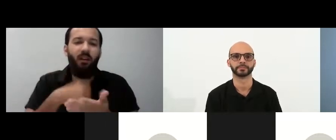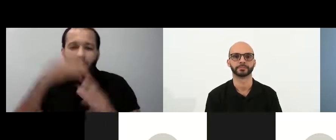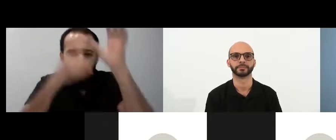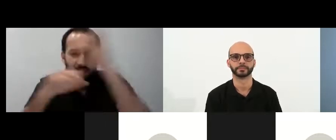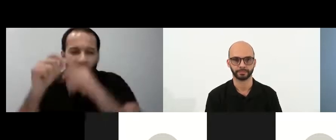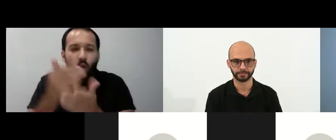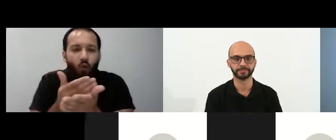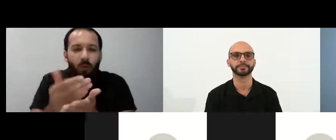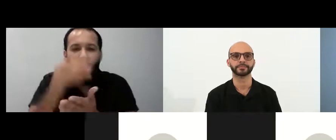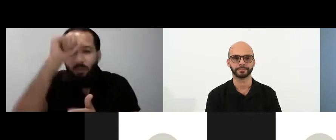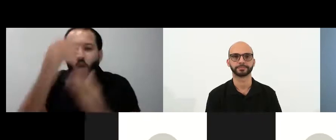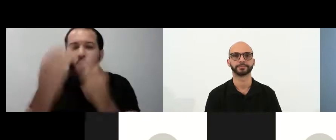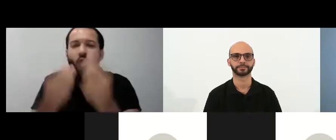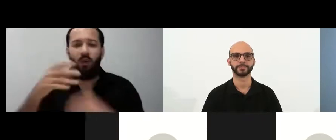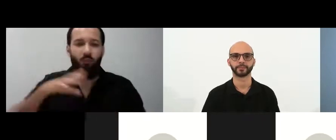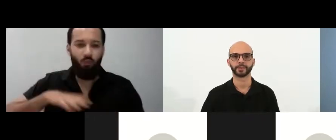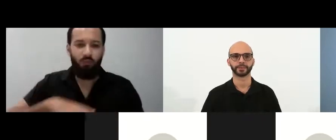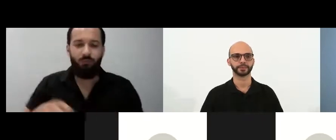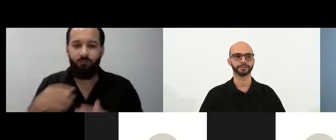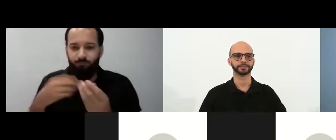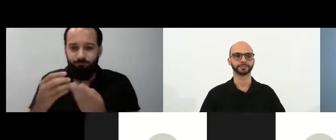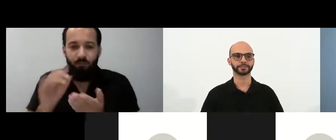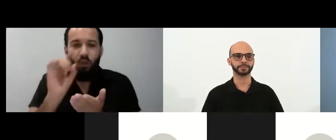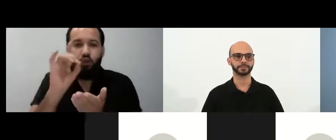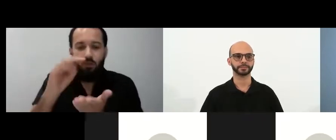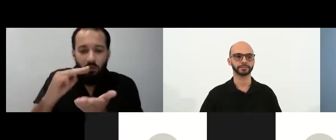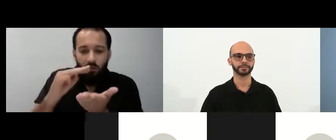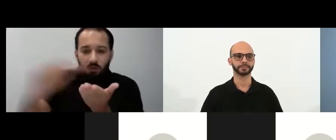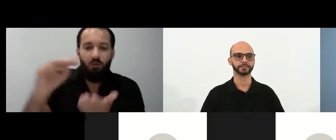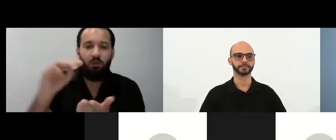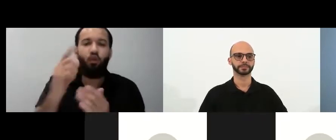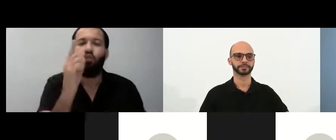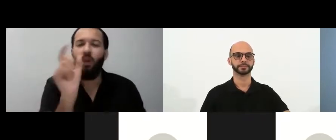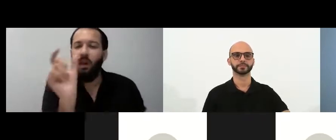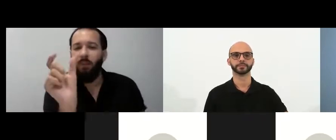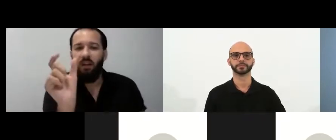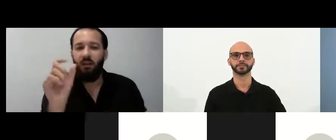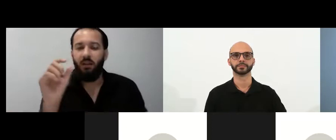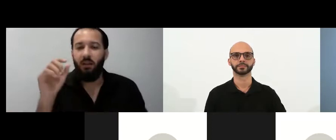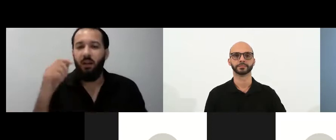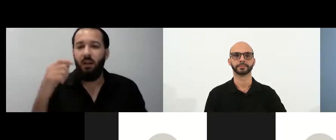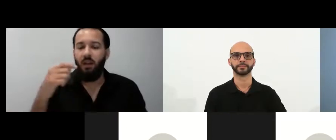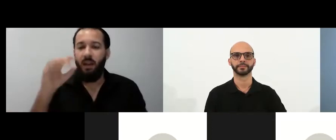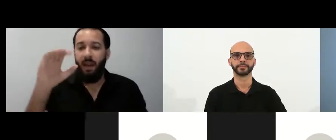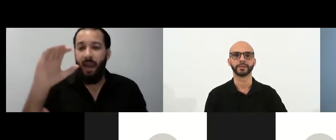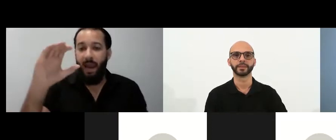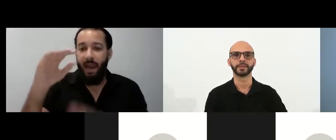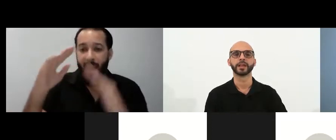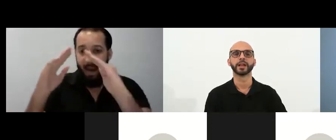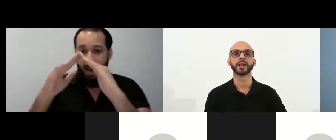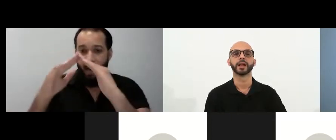libras, as escolas, o conhecimento era muito básico da língua portuguesa para o aluno surdo, então às vezes a gente